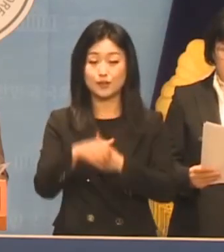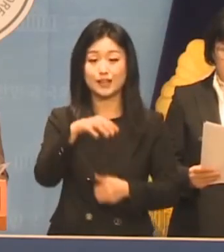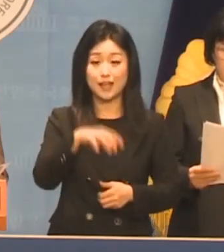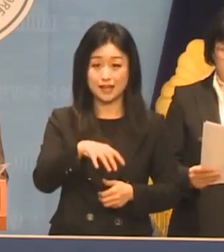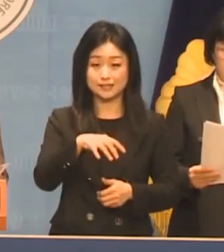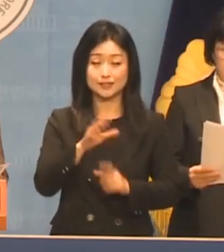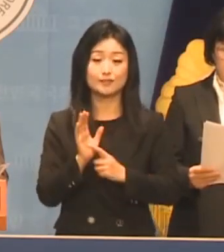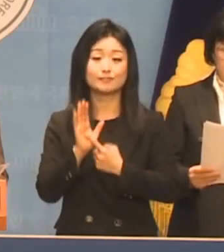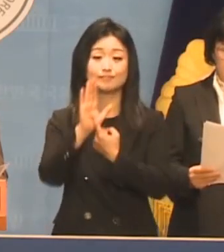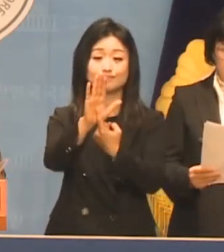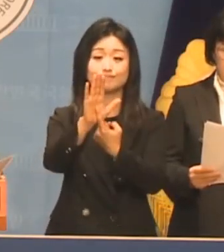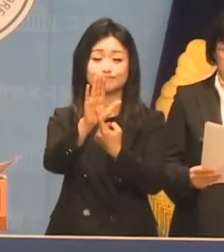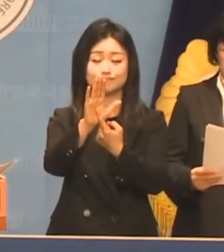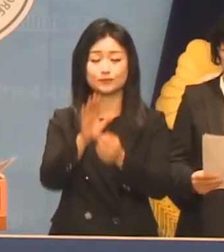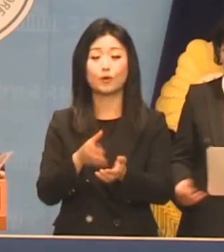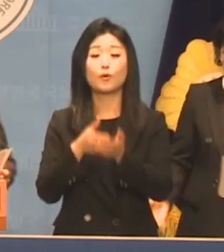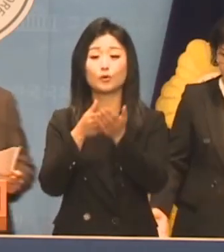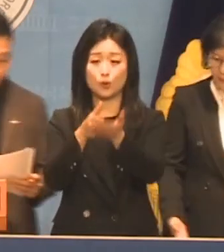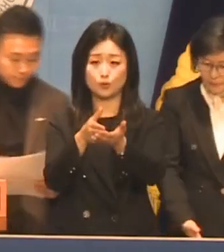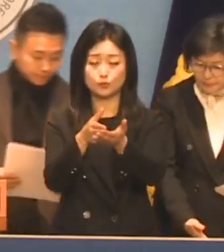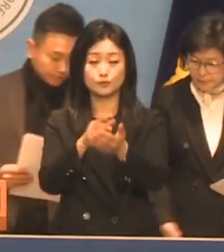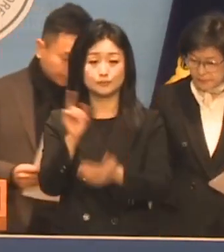같이 요구합니다.